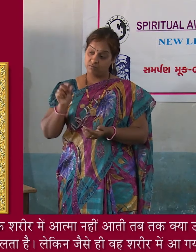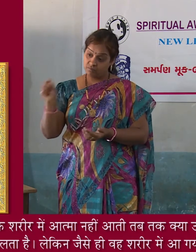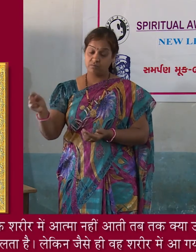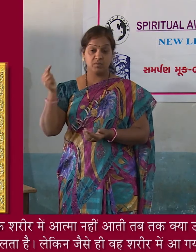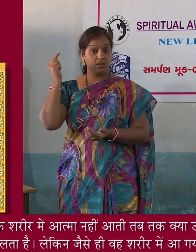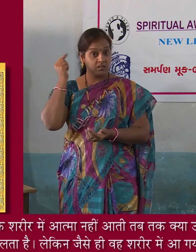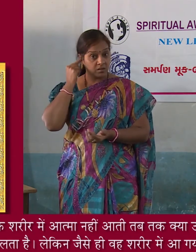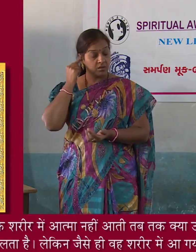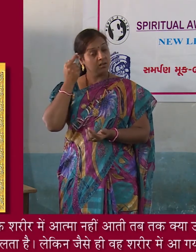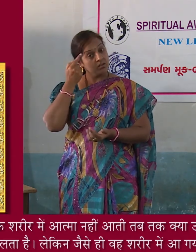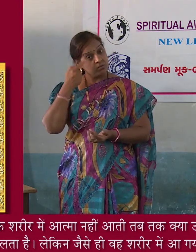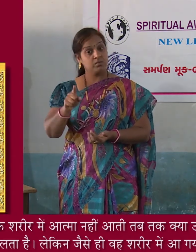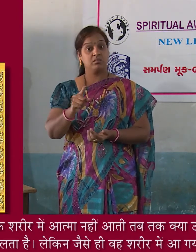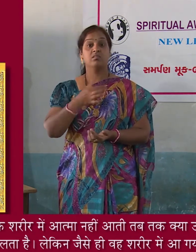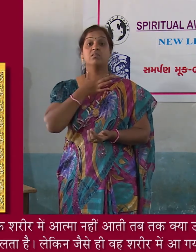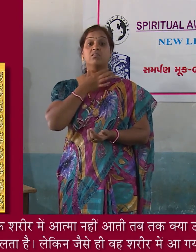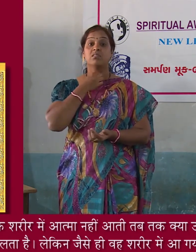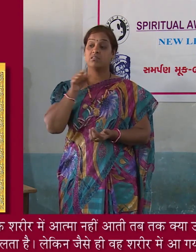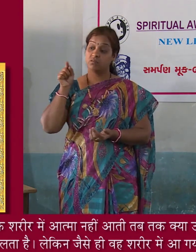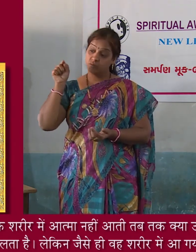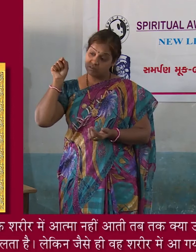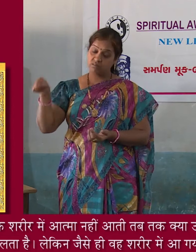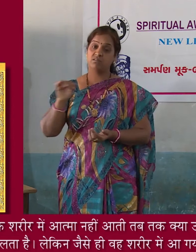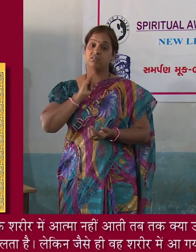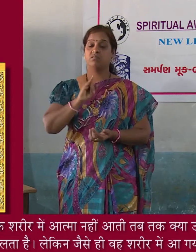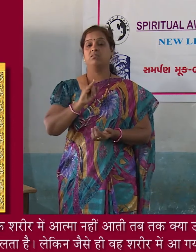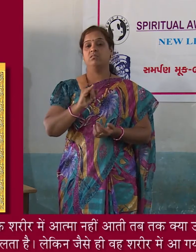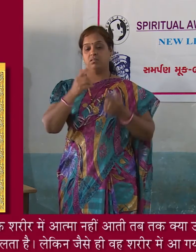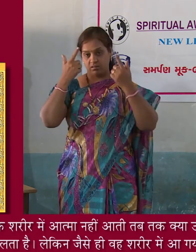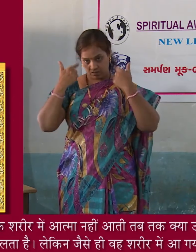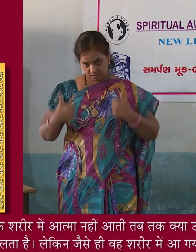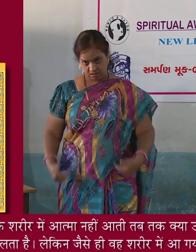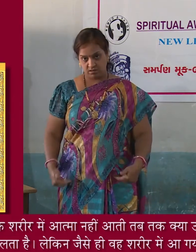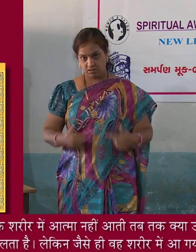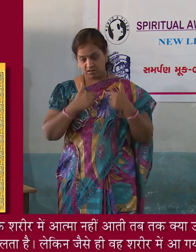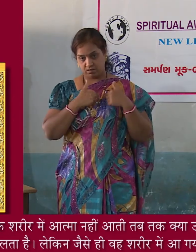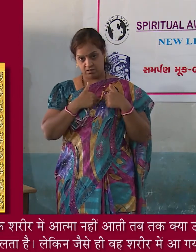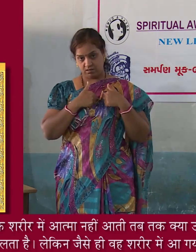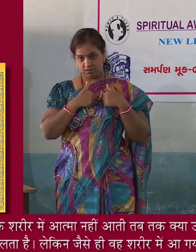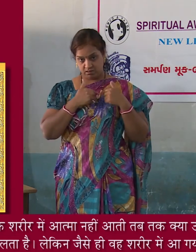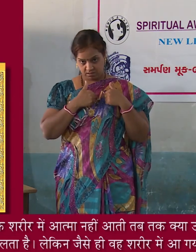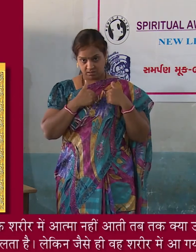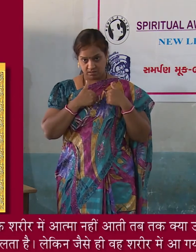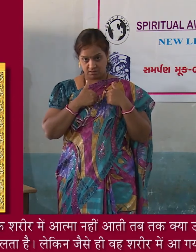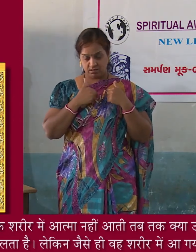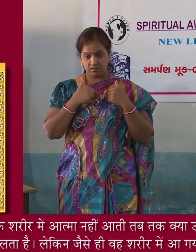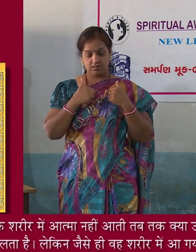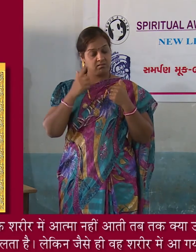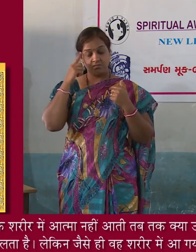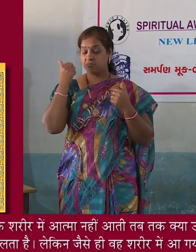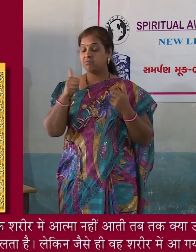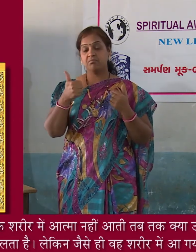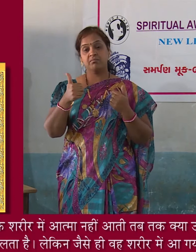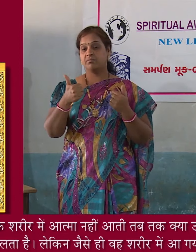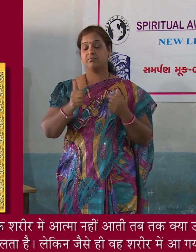डालेगा। जब तक शरीर में नहीं आत्मा आती तब तक वो क्या उसके अंदर संस्कार है वो पता नहीं चलता है।